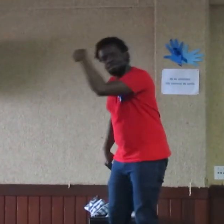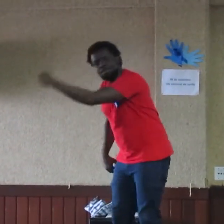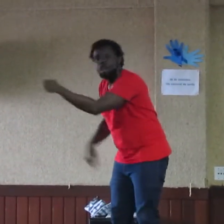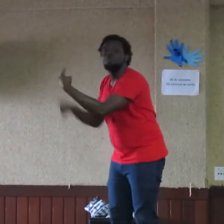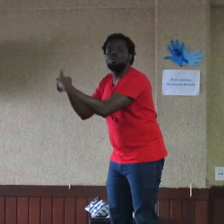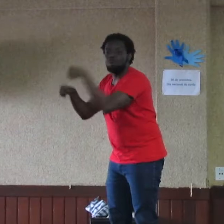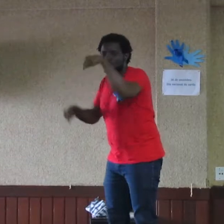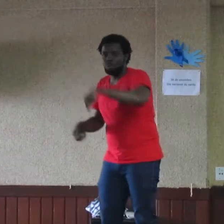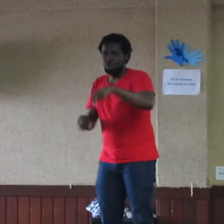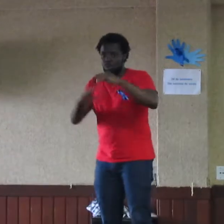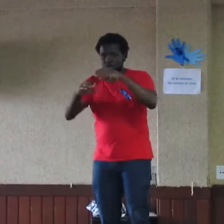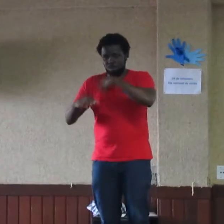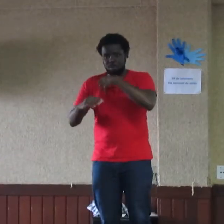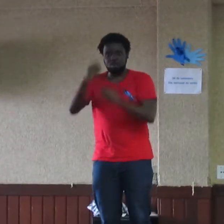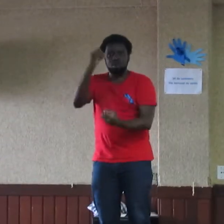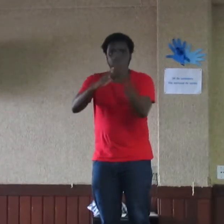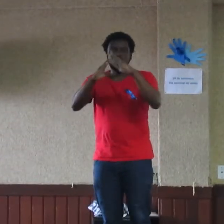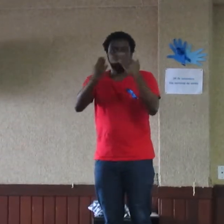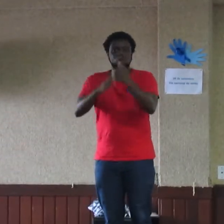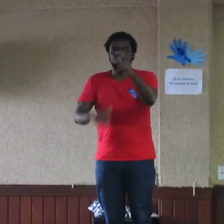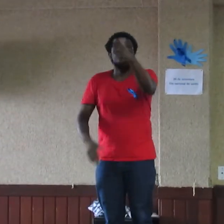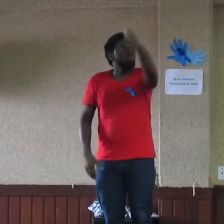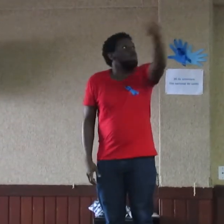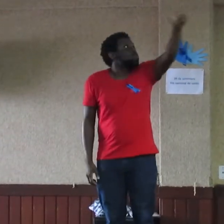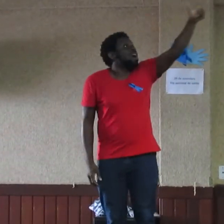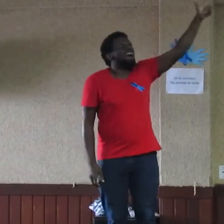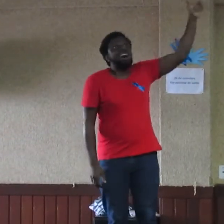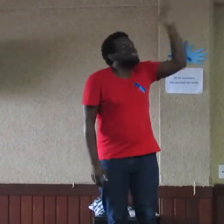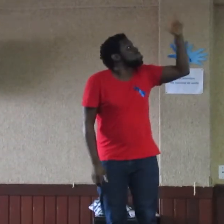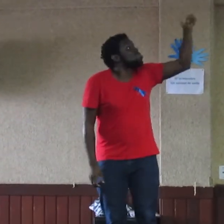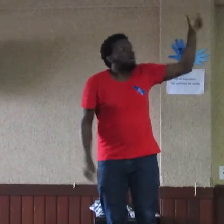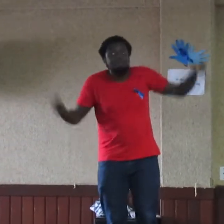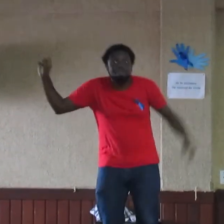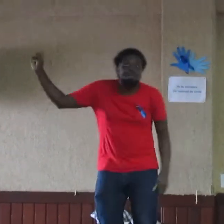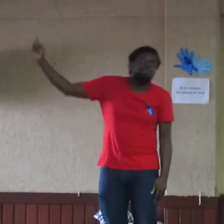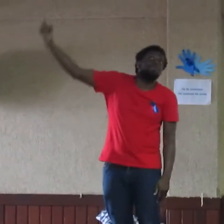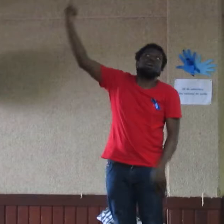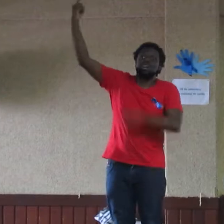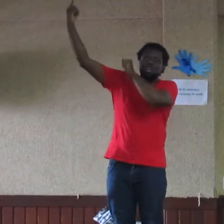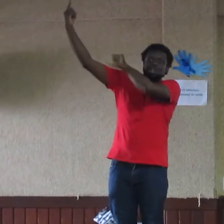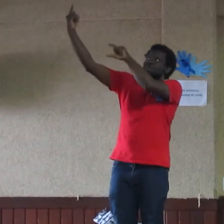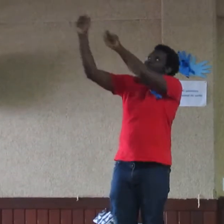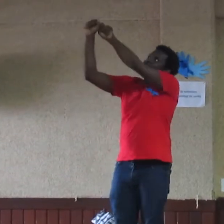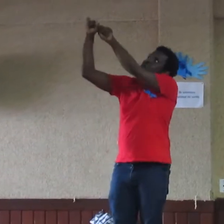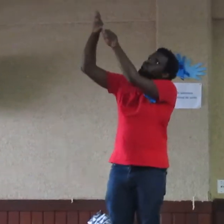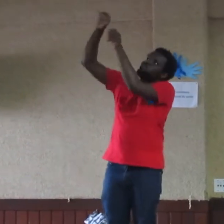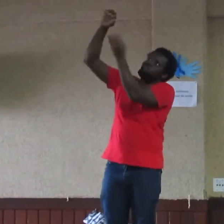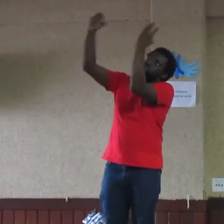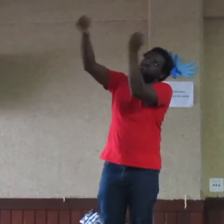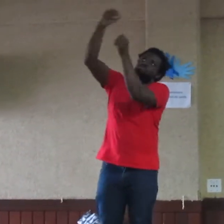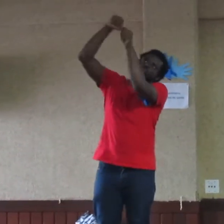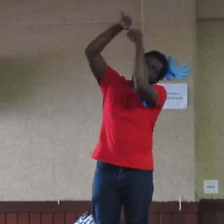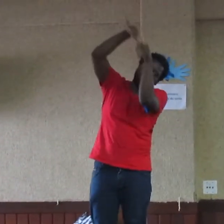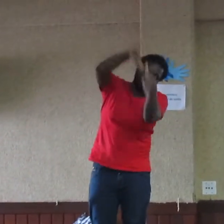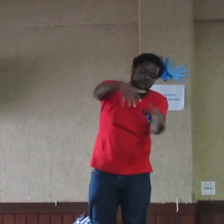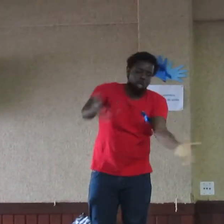isso no INES, que é o Instituto Nacional de Educação para os Surdos, que é uma grande referência que surgiu lá em